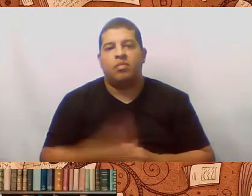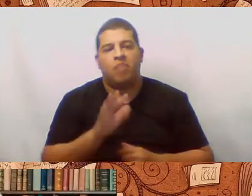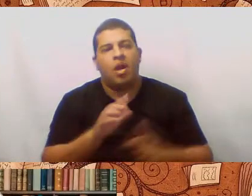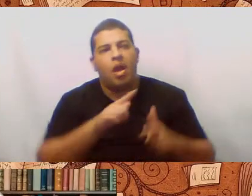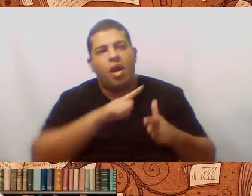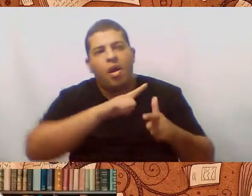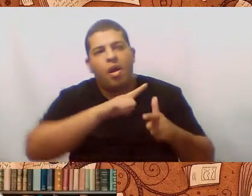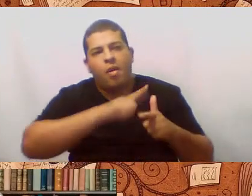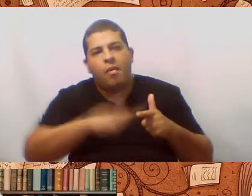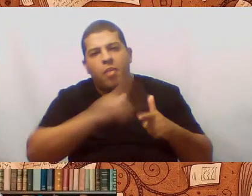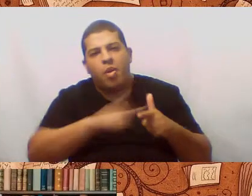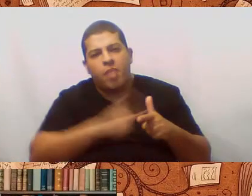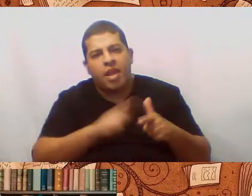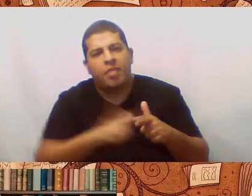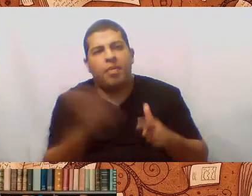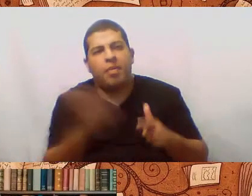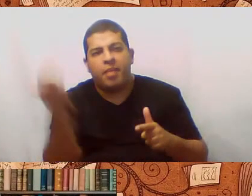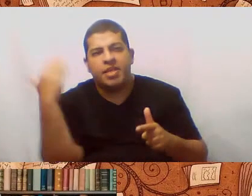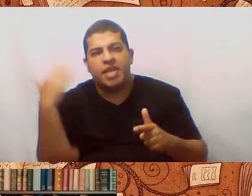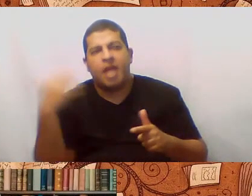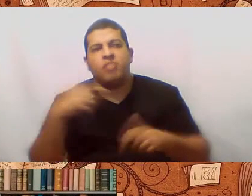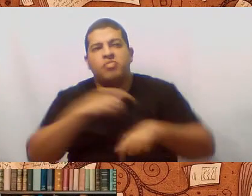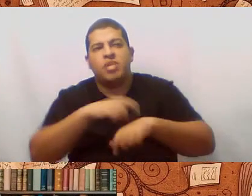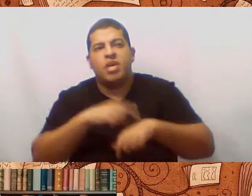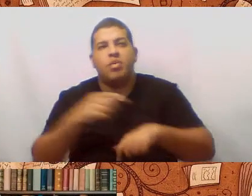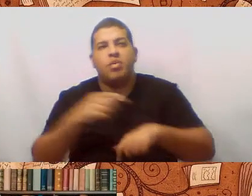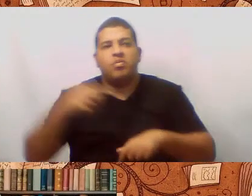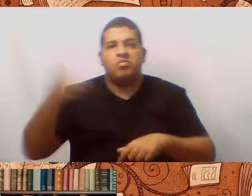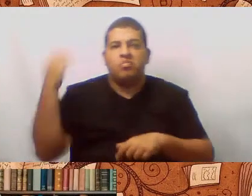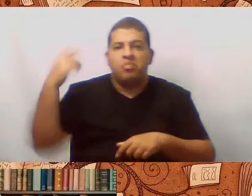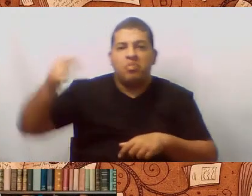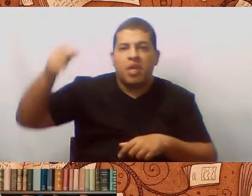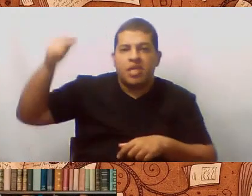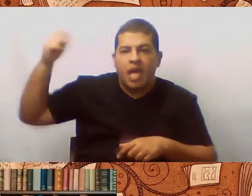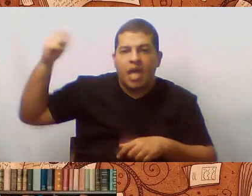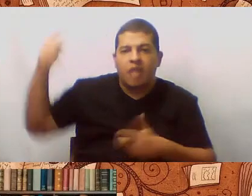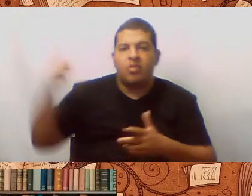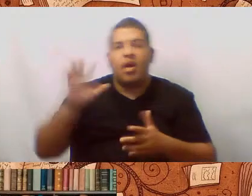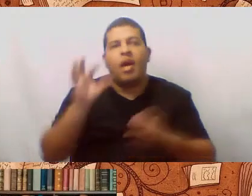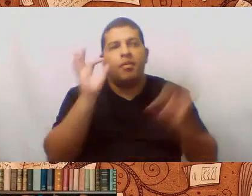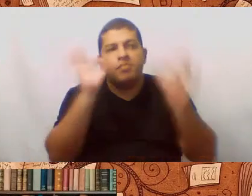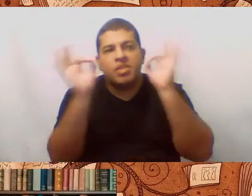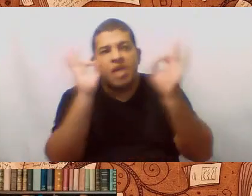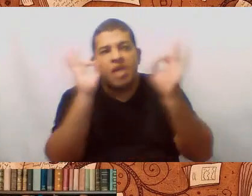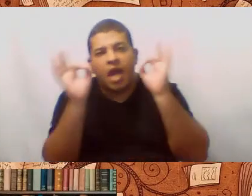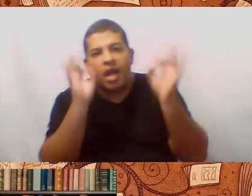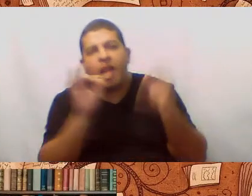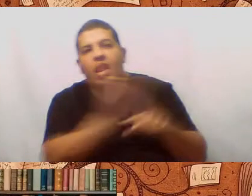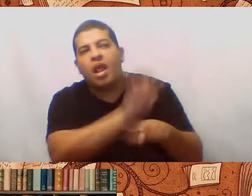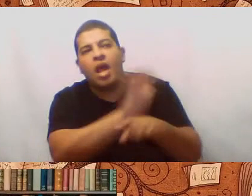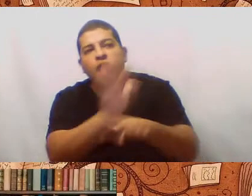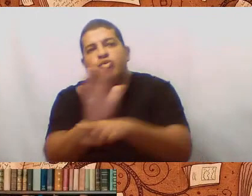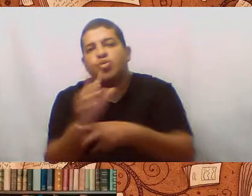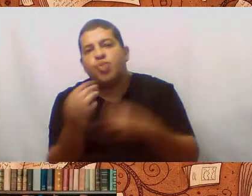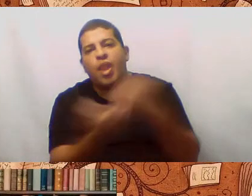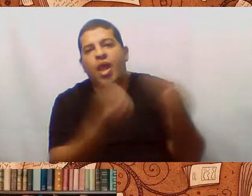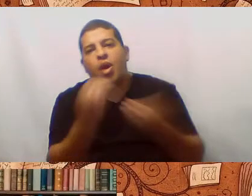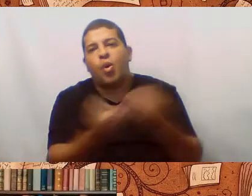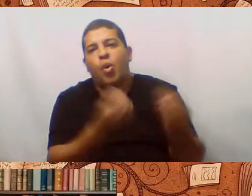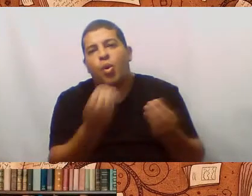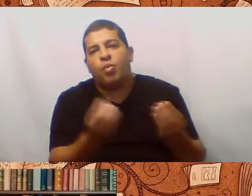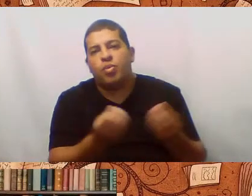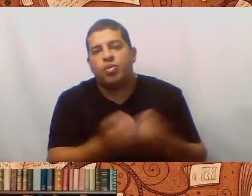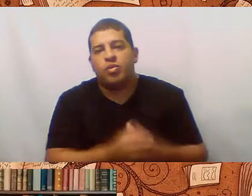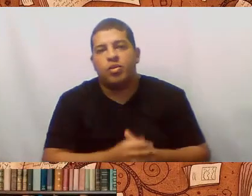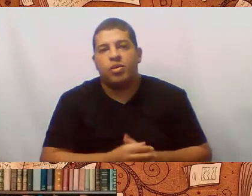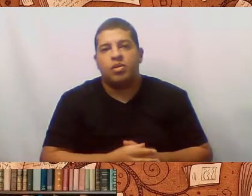tempos contemporâneos? E como a psicanálise pode contribuir com esse problema? Não sei por que